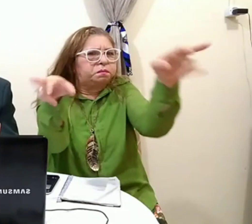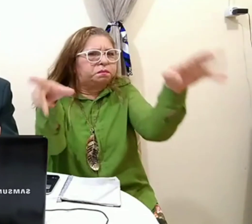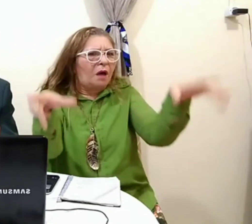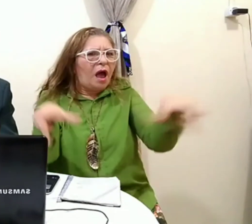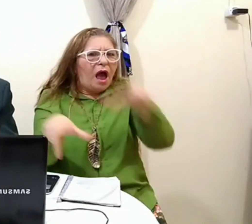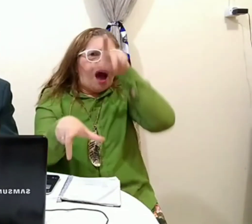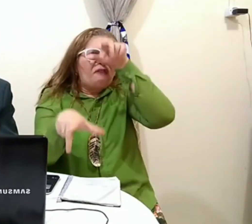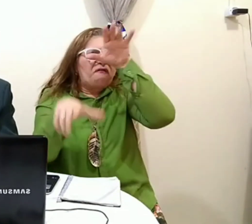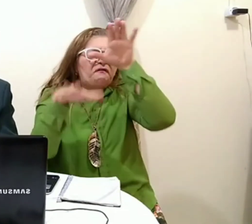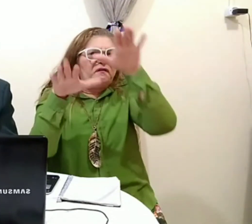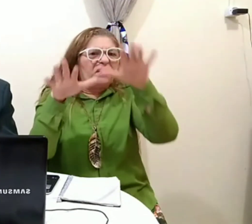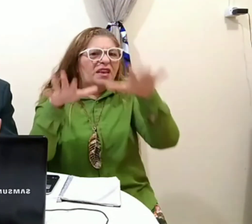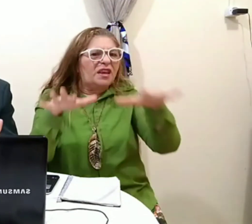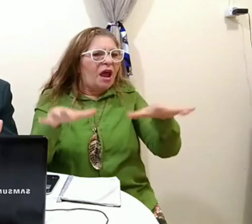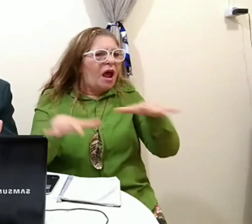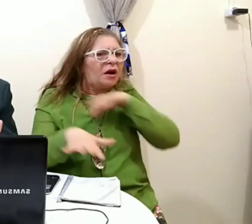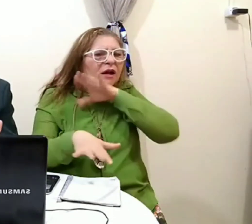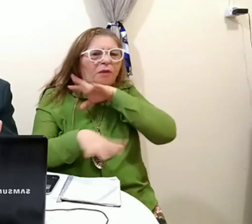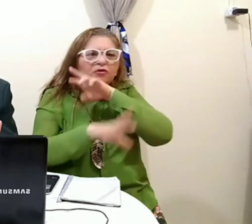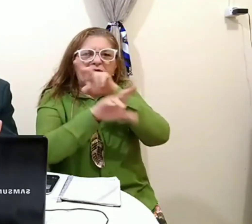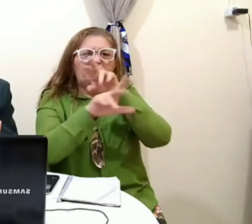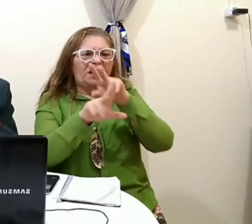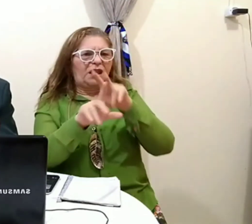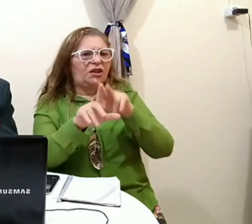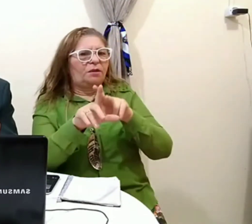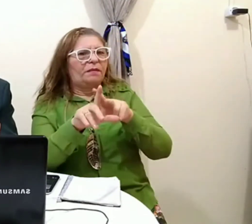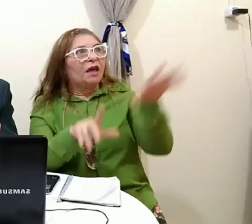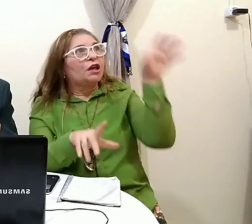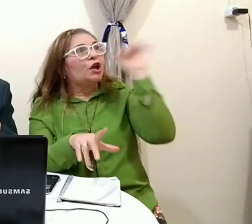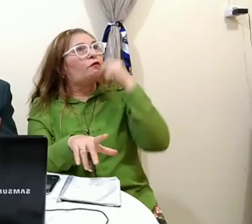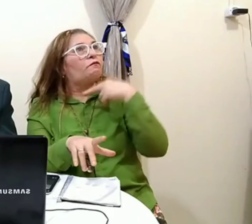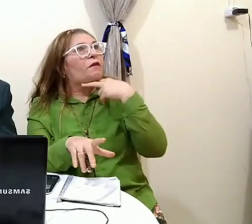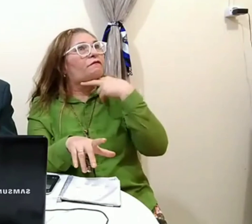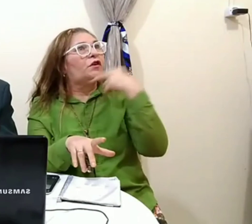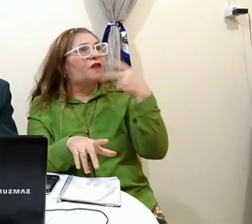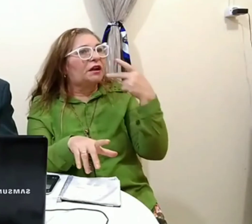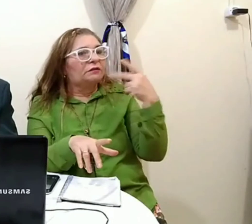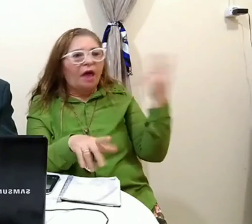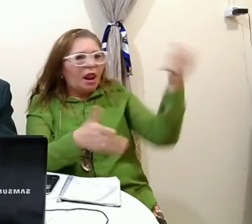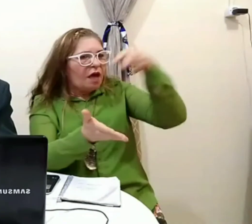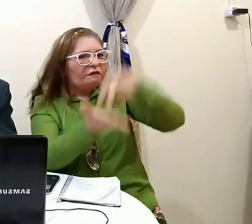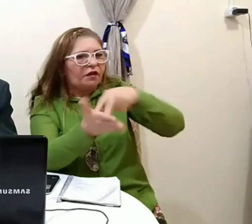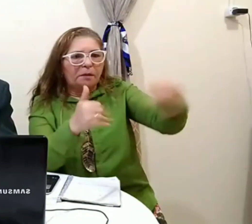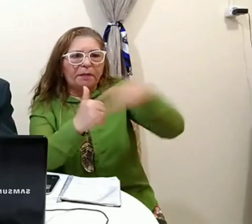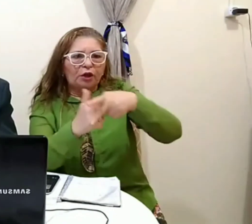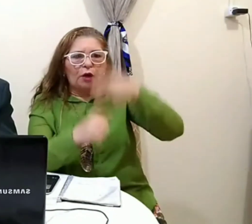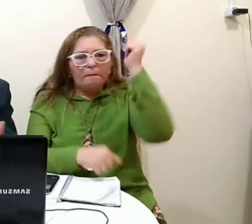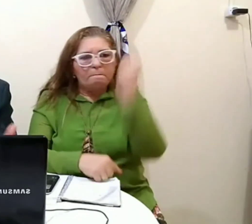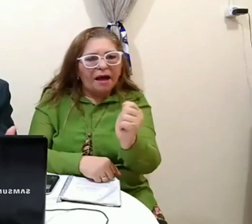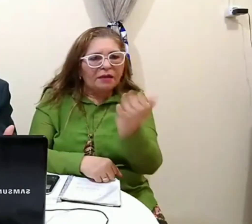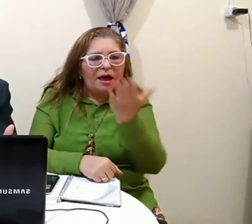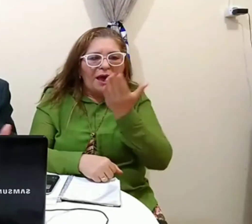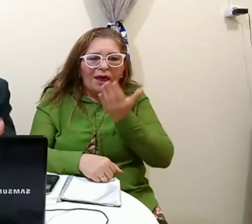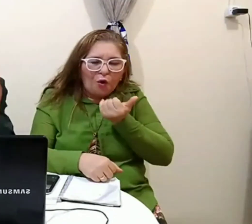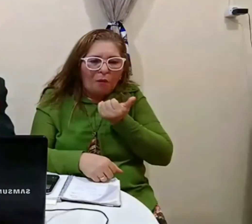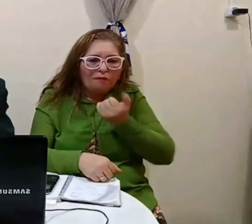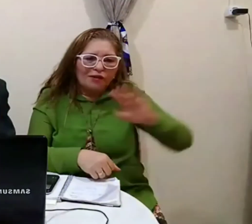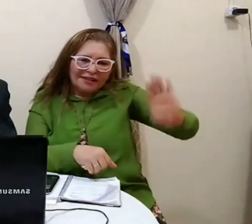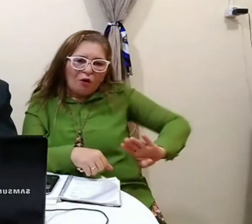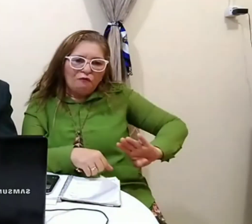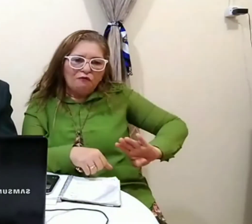dos céus. E ele ouve uma voz dirigindo-se a ele, dizendo: levanta, Pedro, mata e come. Você não está com fome?